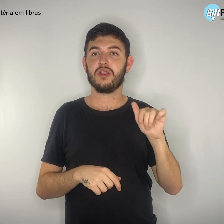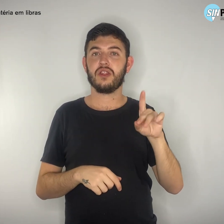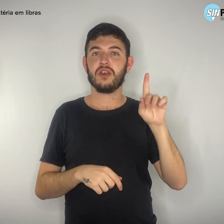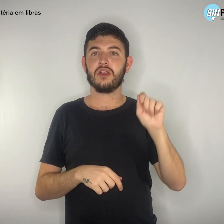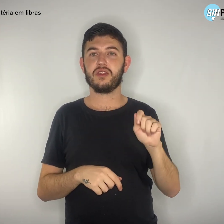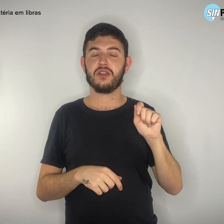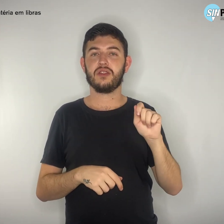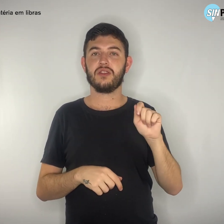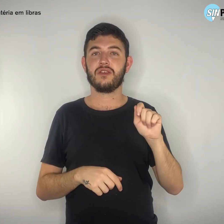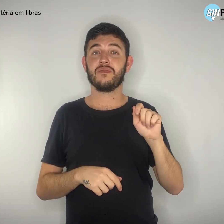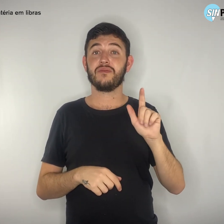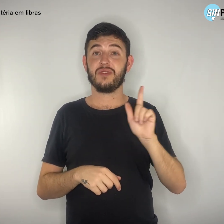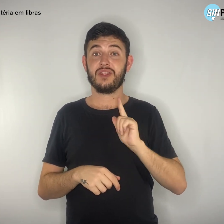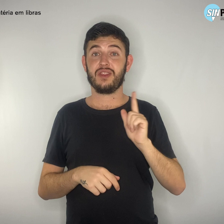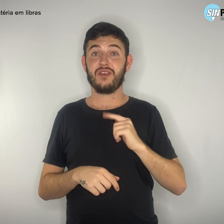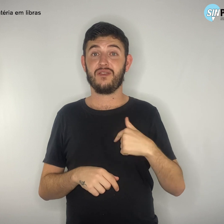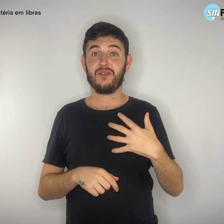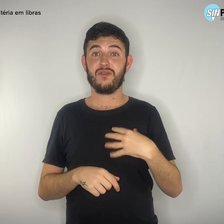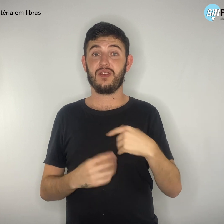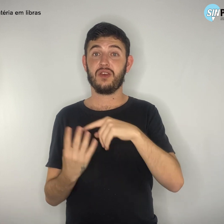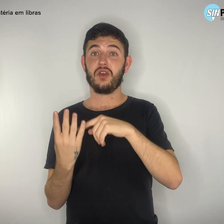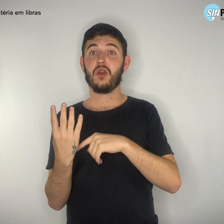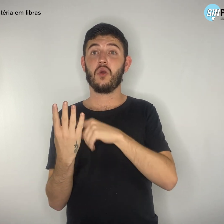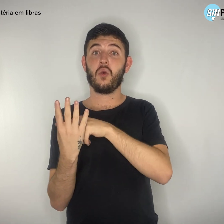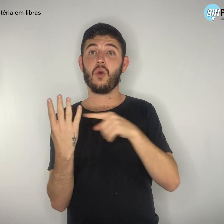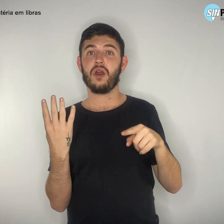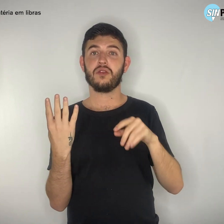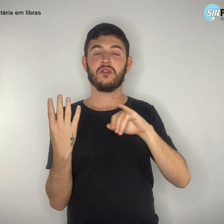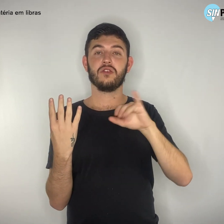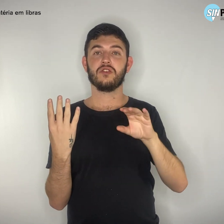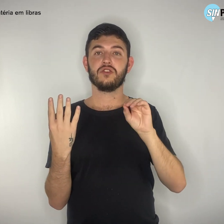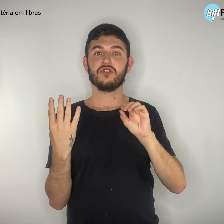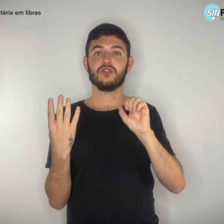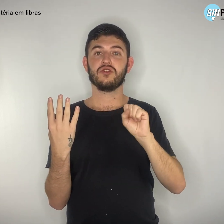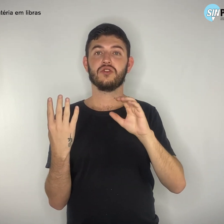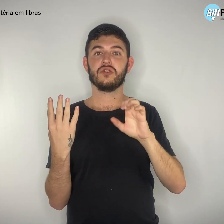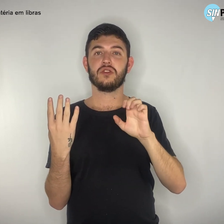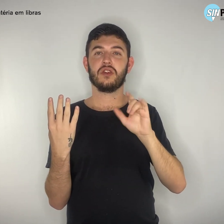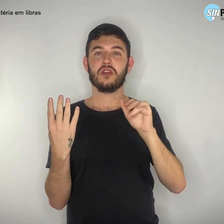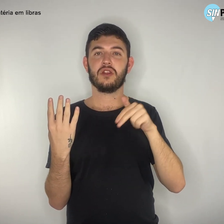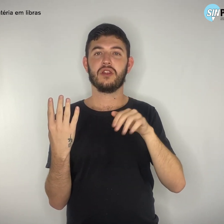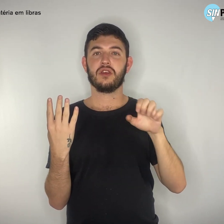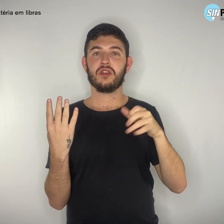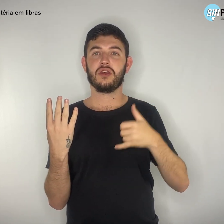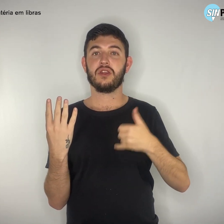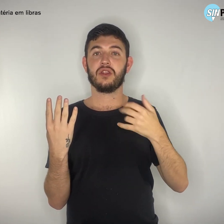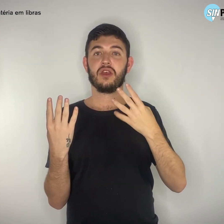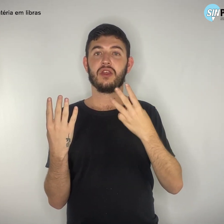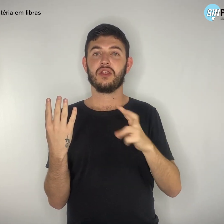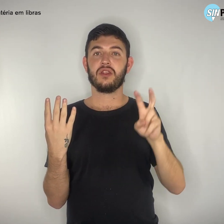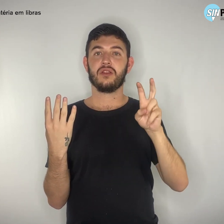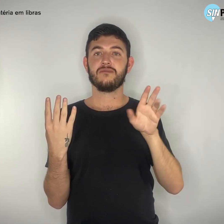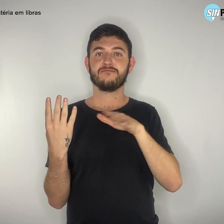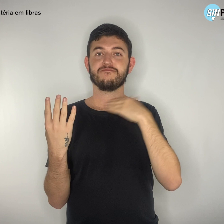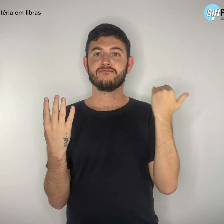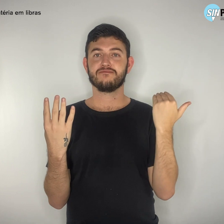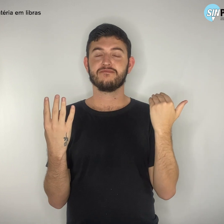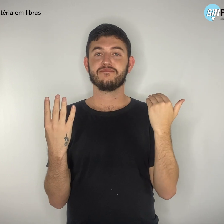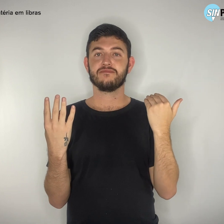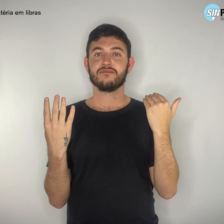quatro filhos. Joceline Lopes Carvalho faleceu aos 35 anos no parto do seu